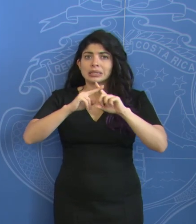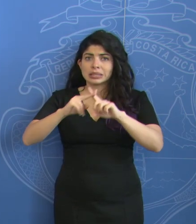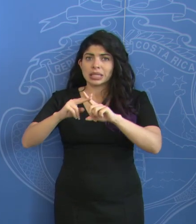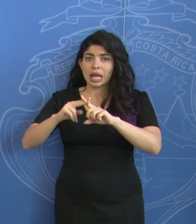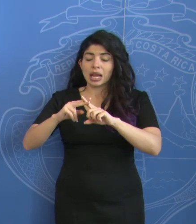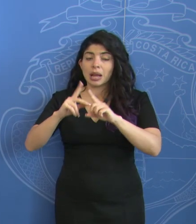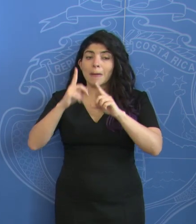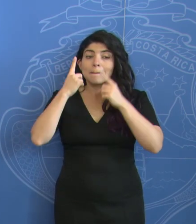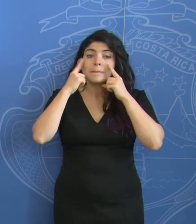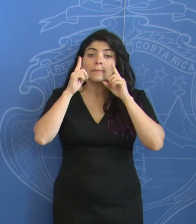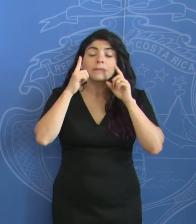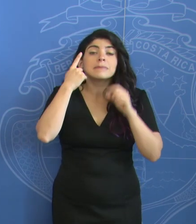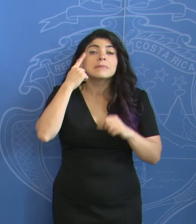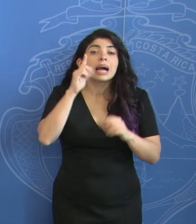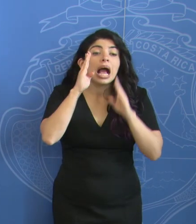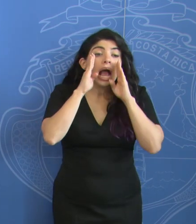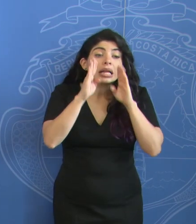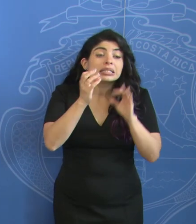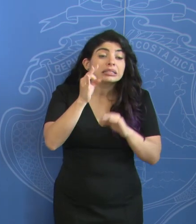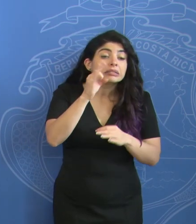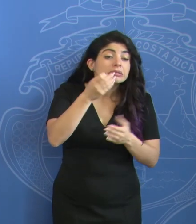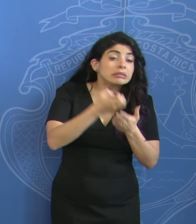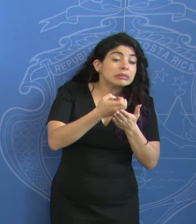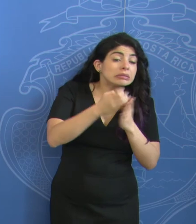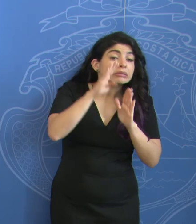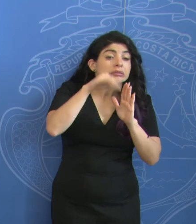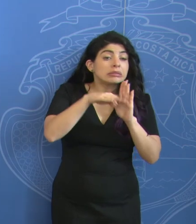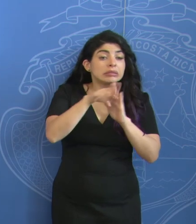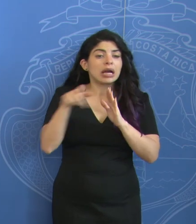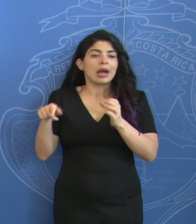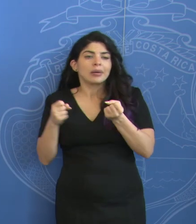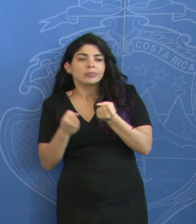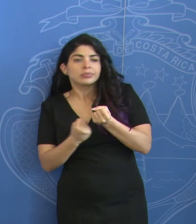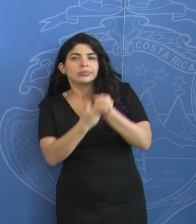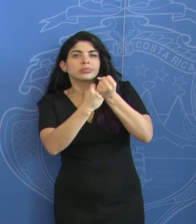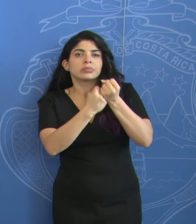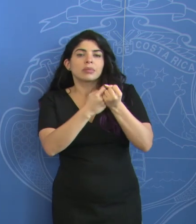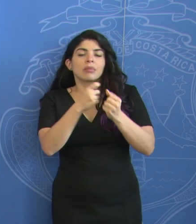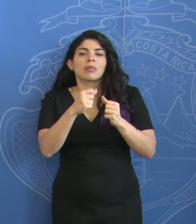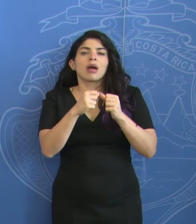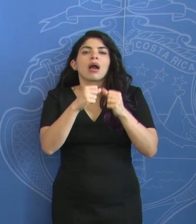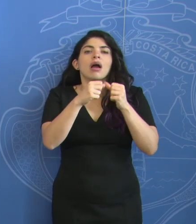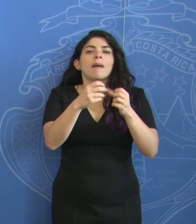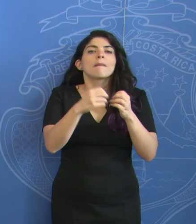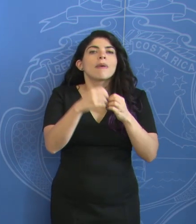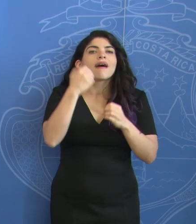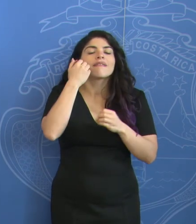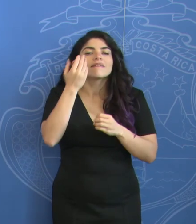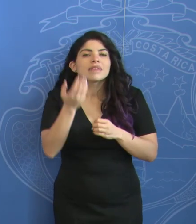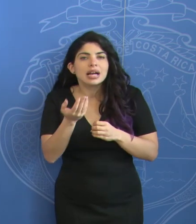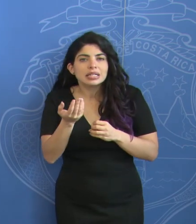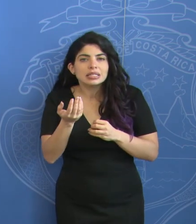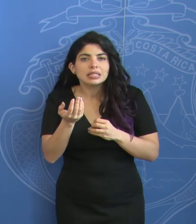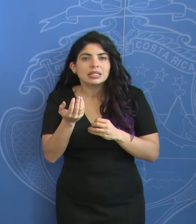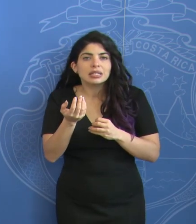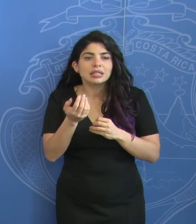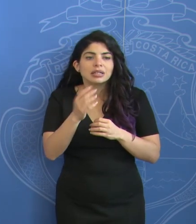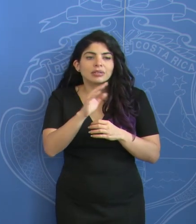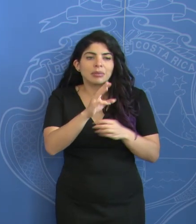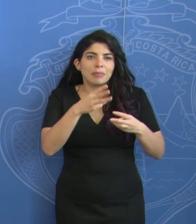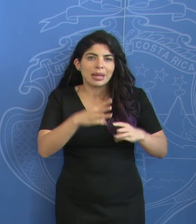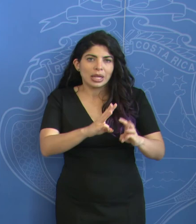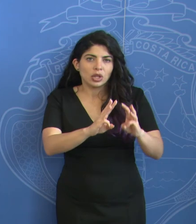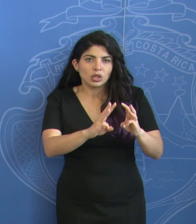cubriendo eventuales pérdidas esperadas de tal forma que les facilitaría el acceso al crédito que hoy no tendrían con los mecanismos.